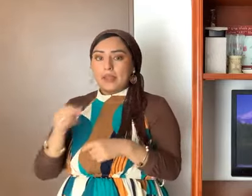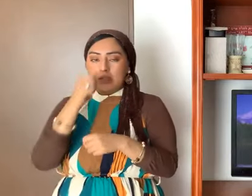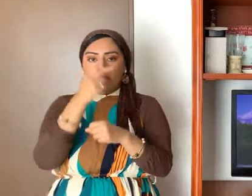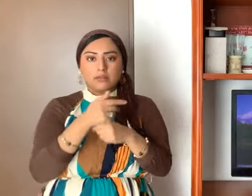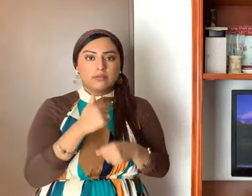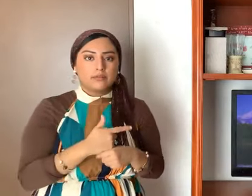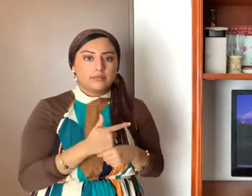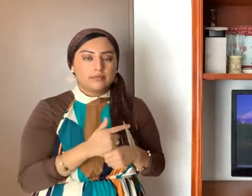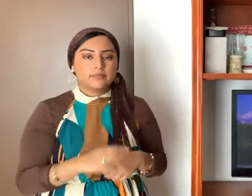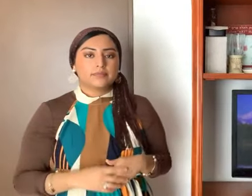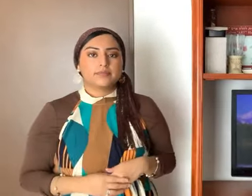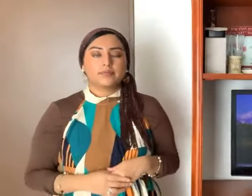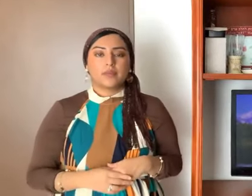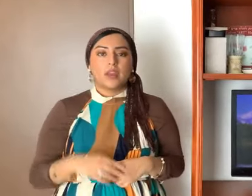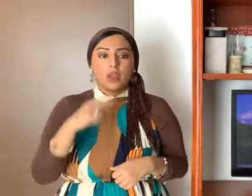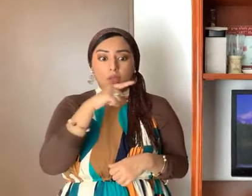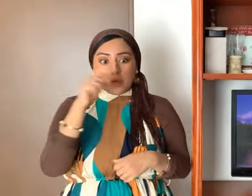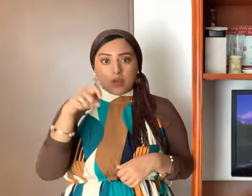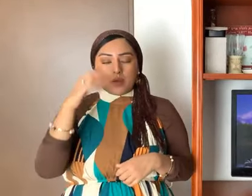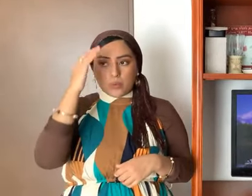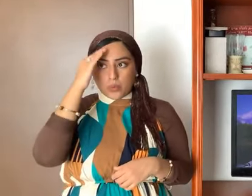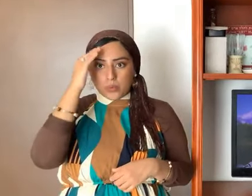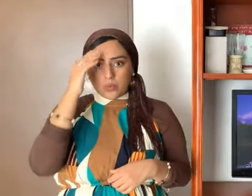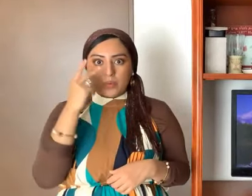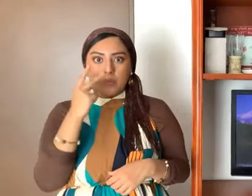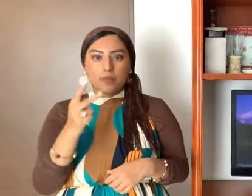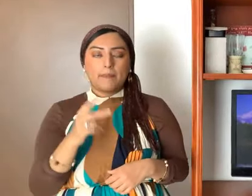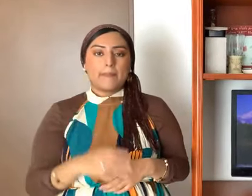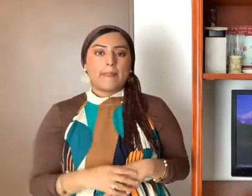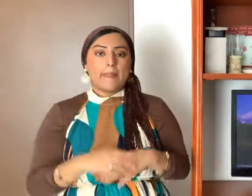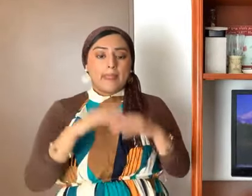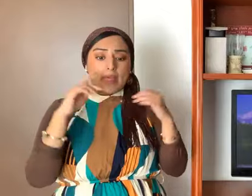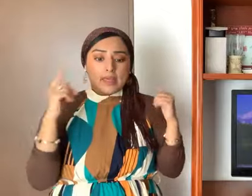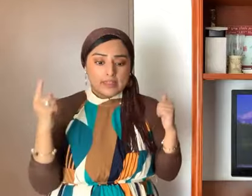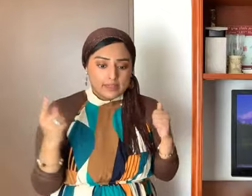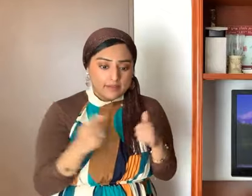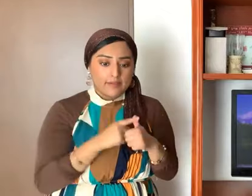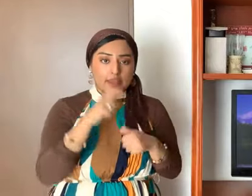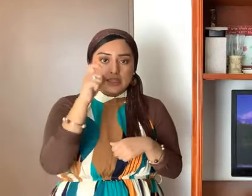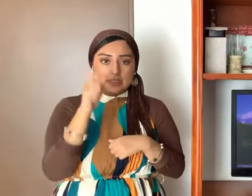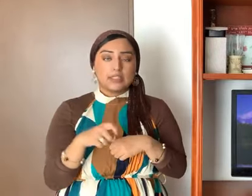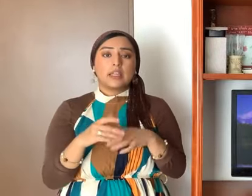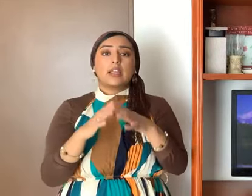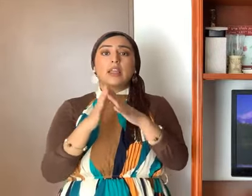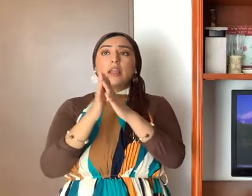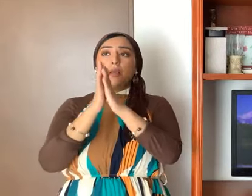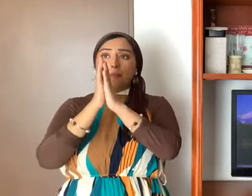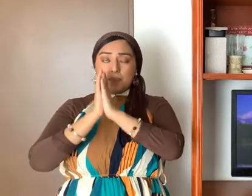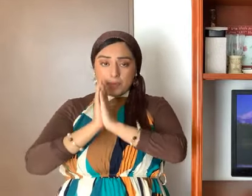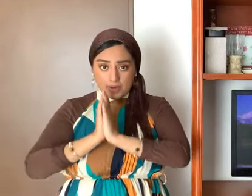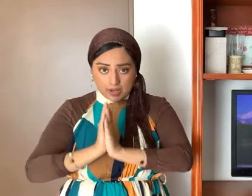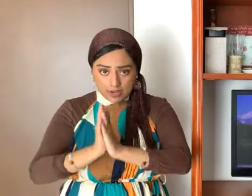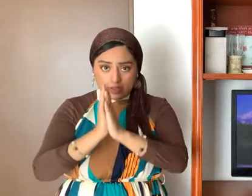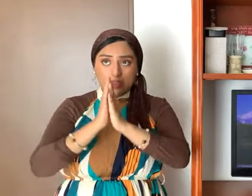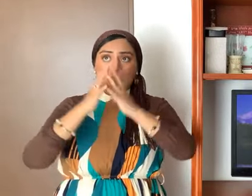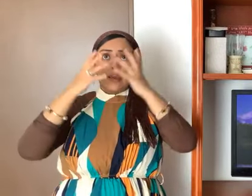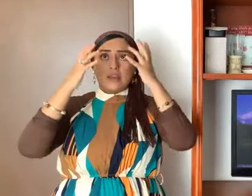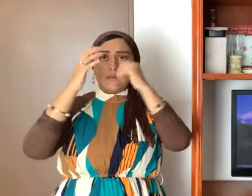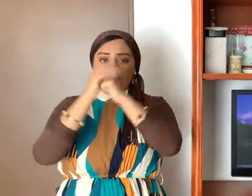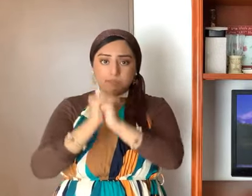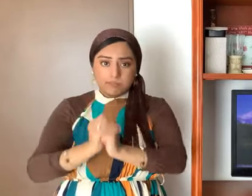es así. Ustedes tienen que darse cuenta. El primero que tiene que orar, clamar y